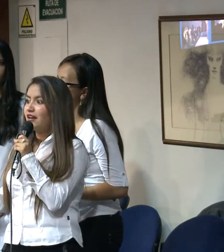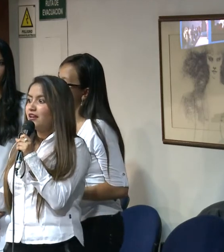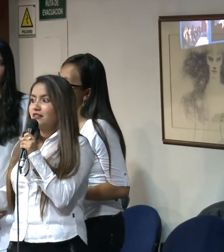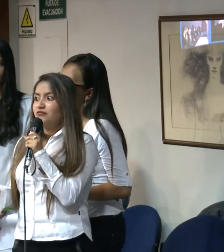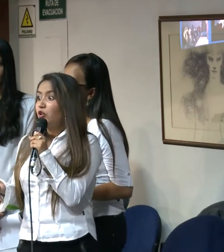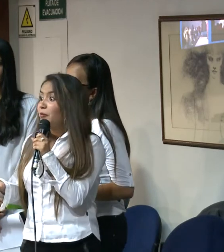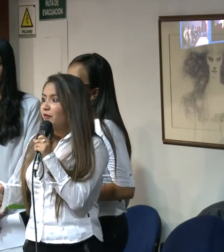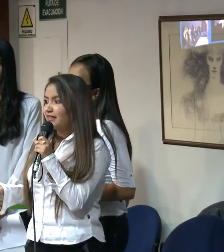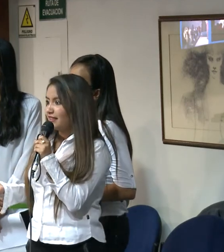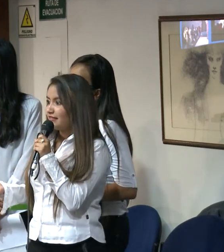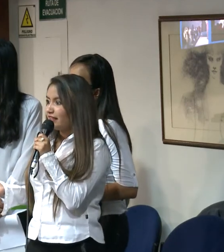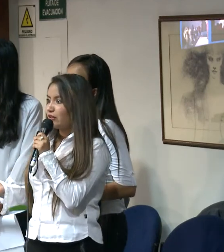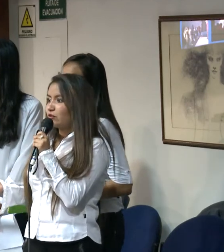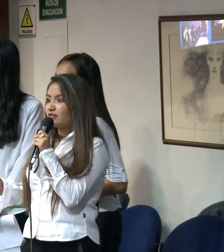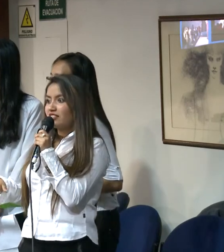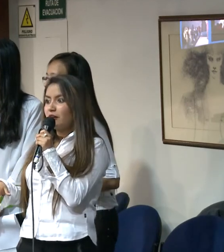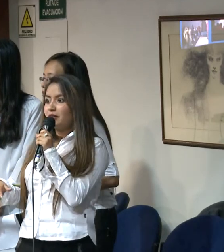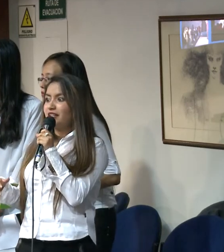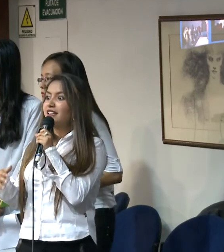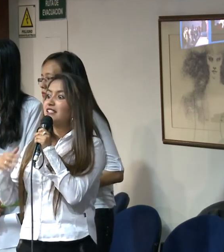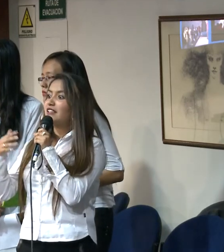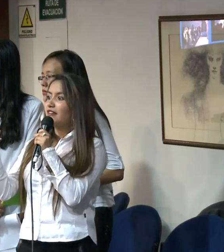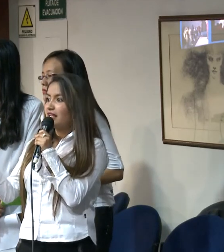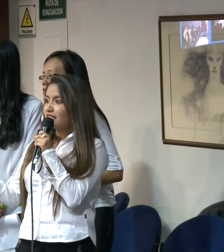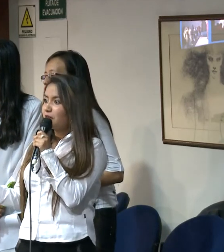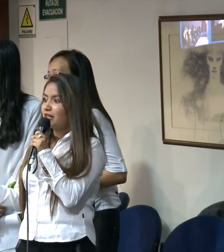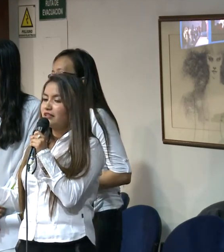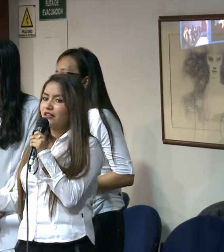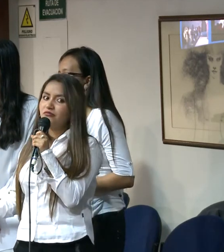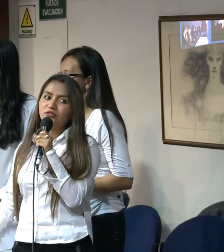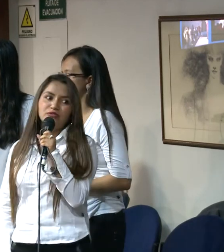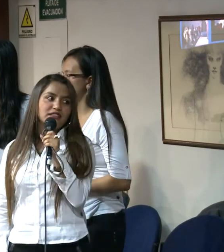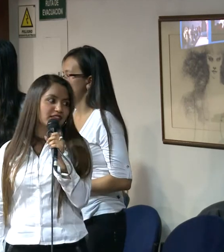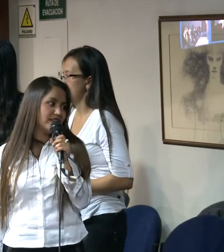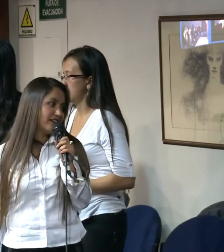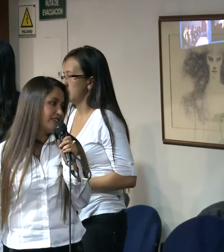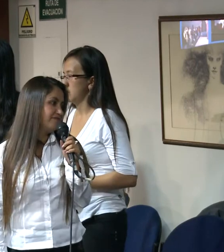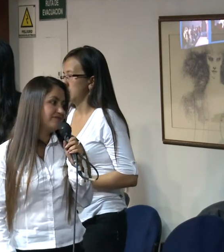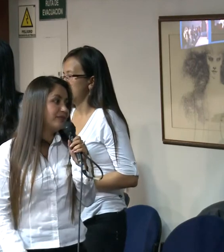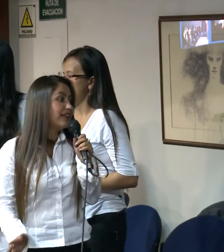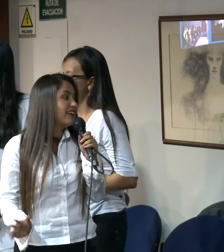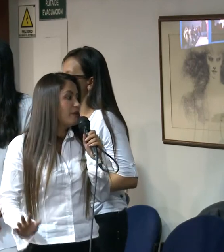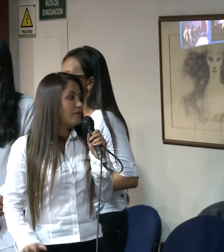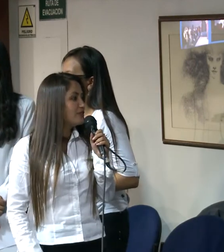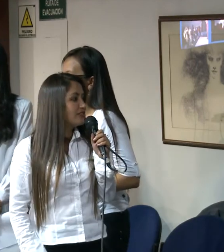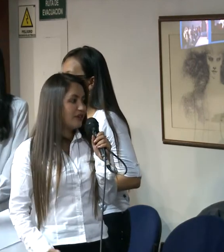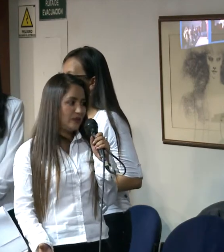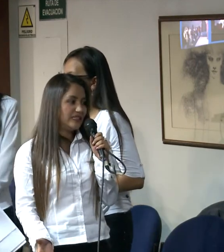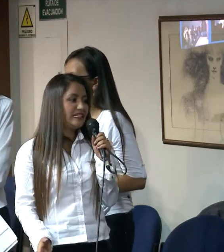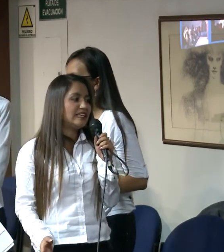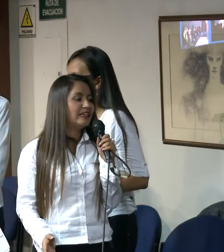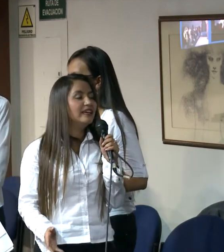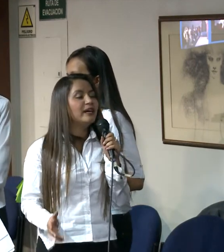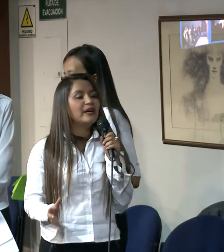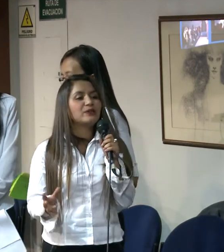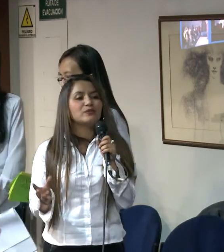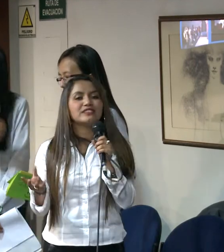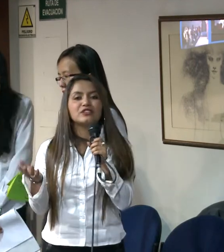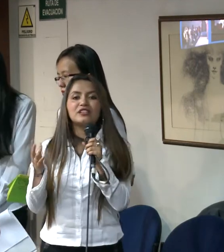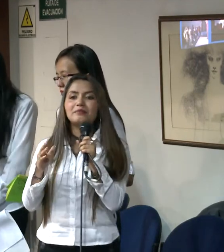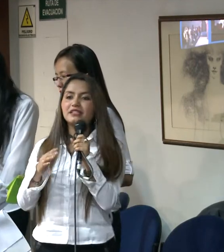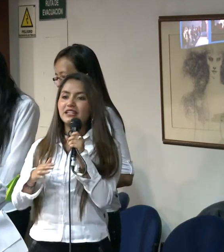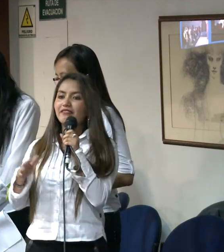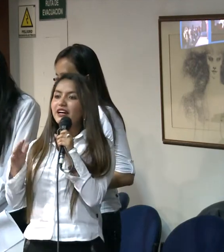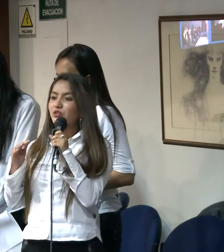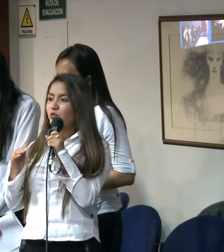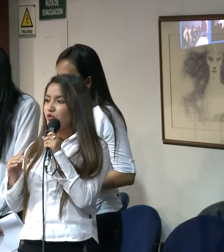que sea, no me va a entender? Entonces, ¿qué va a pasar? ¿Que se va a ir del planetario? No entendí nada. ¿Para qué vuelvo si es que no entendí nada? Entonces,